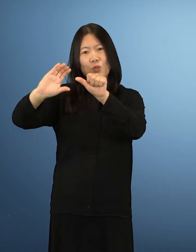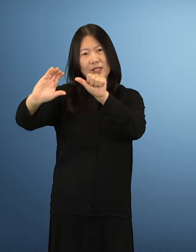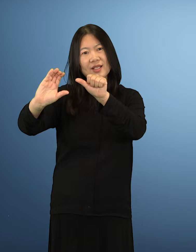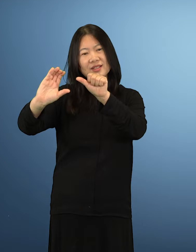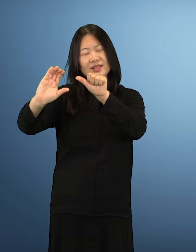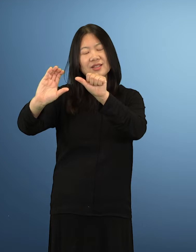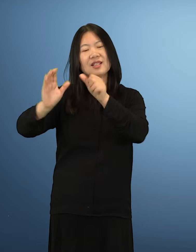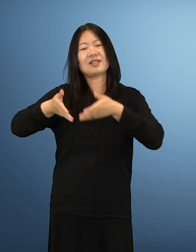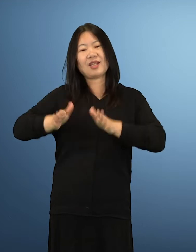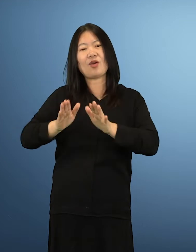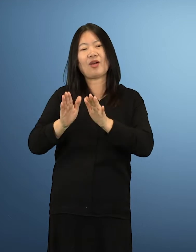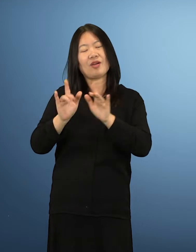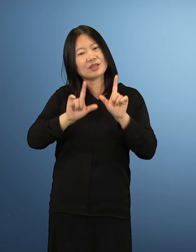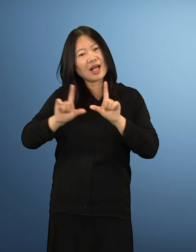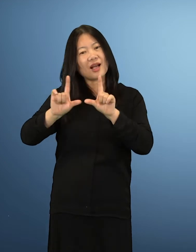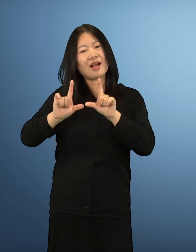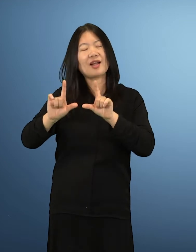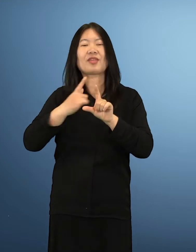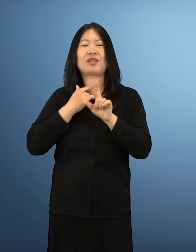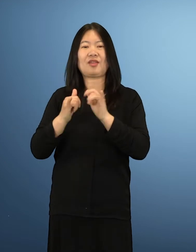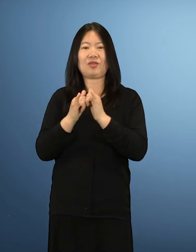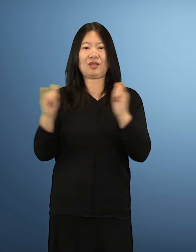인물이에요. 근데 사실